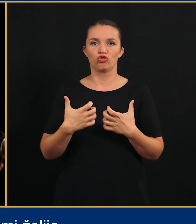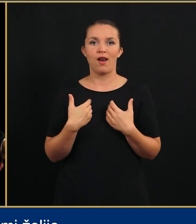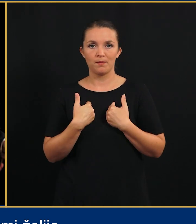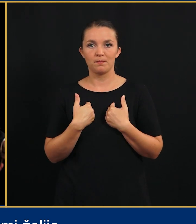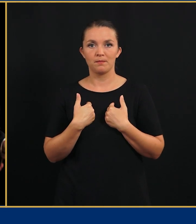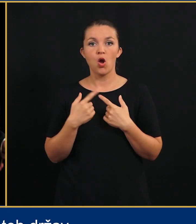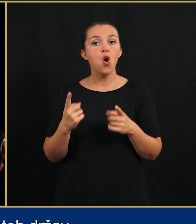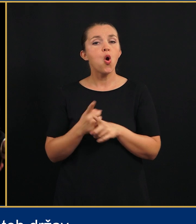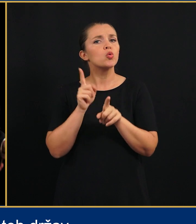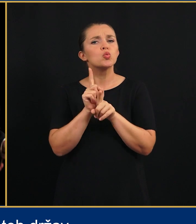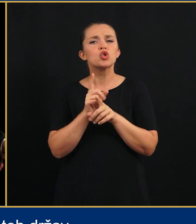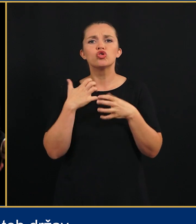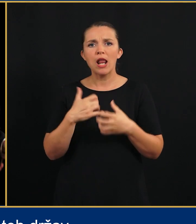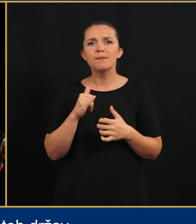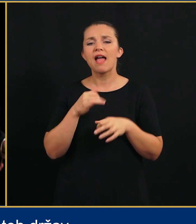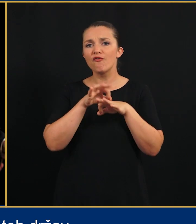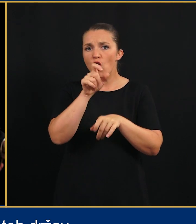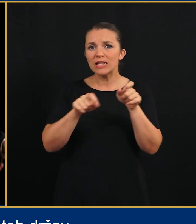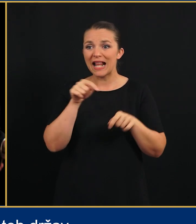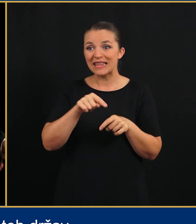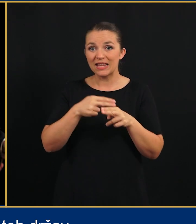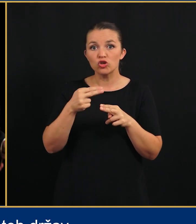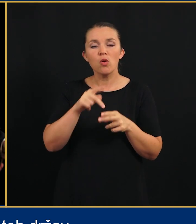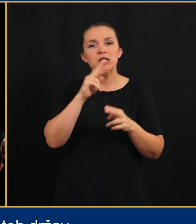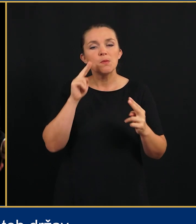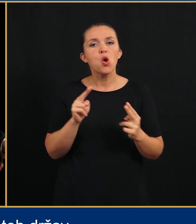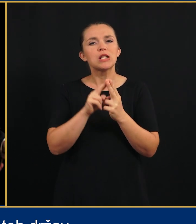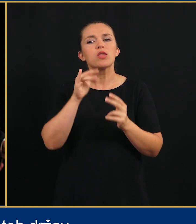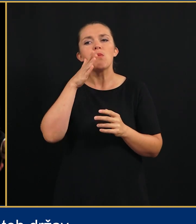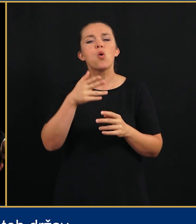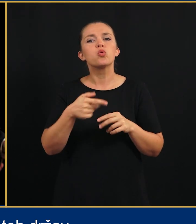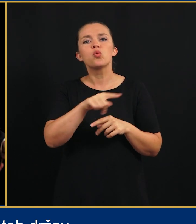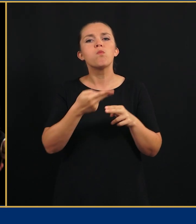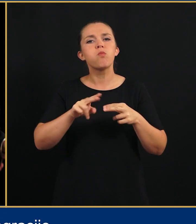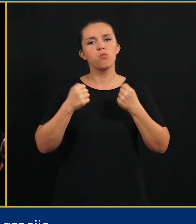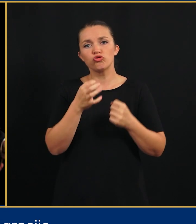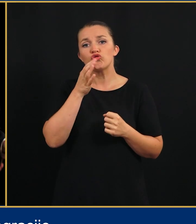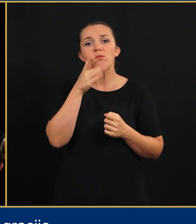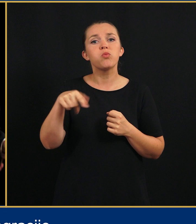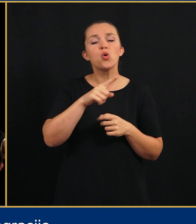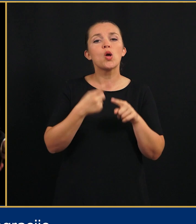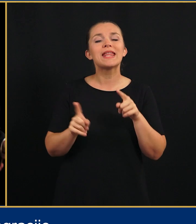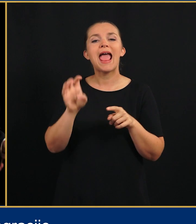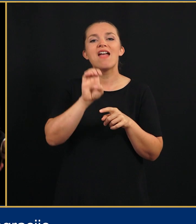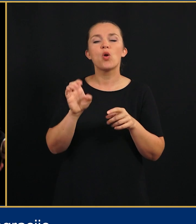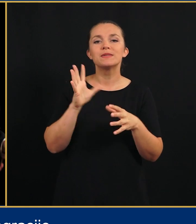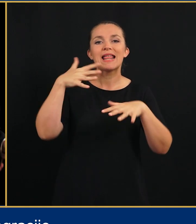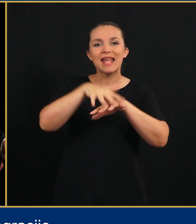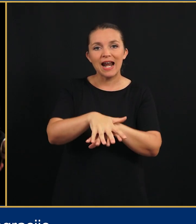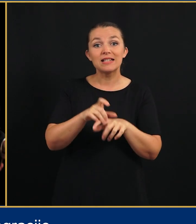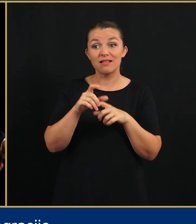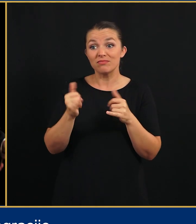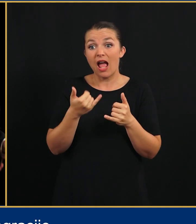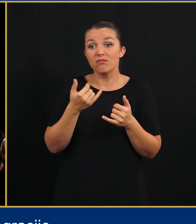želim. Kot si tudi želim, da voditelji teh držav spoznajo, da bodo močnejši, če bodo del evropske integracije in da